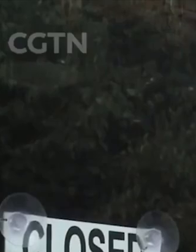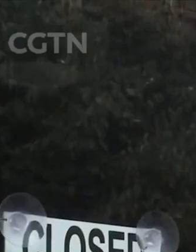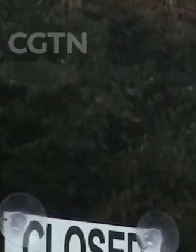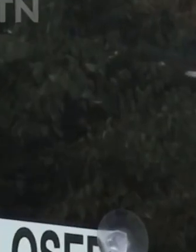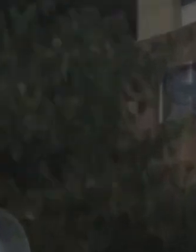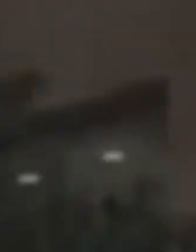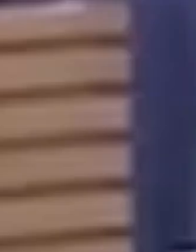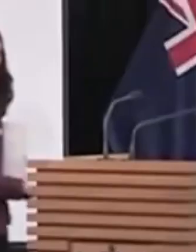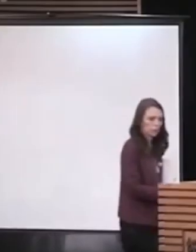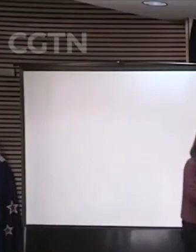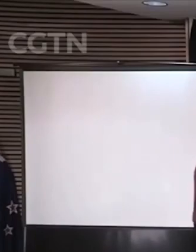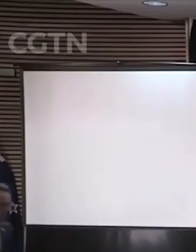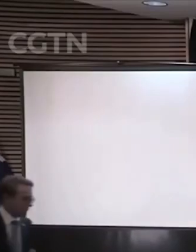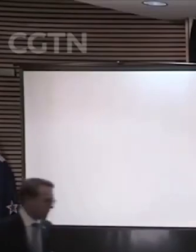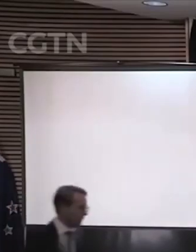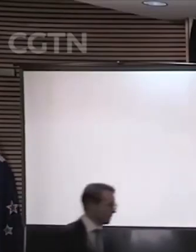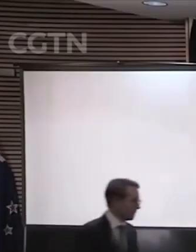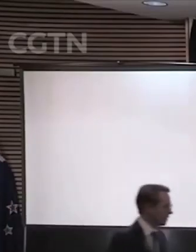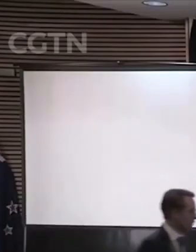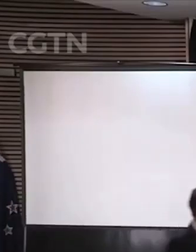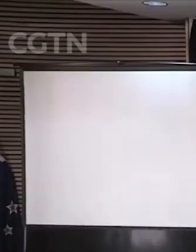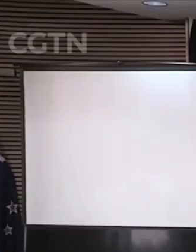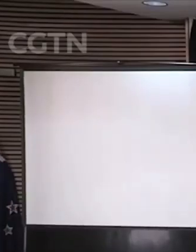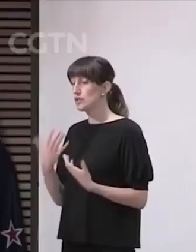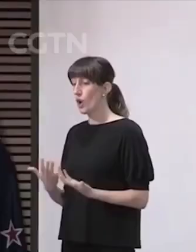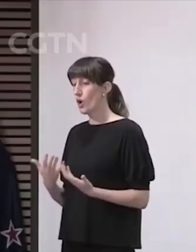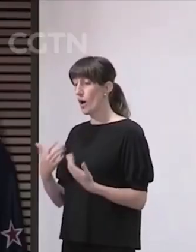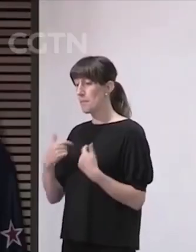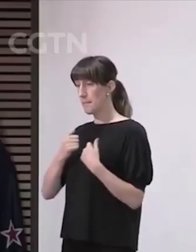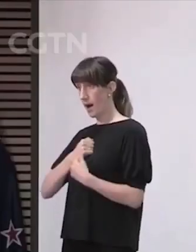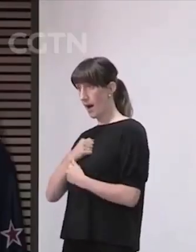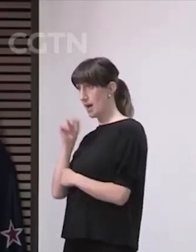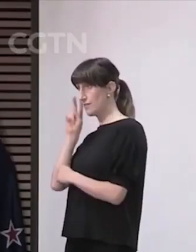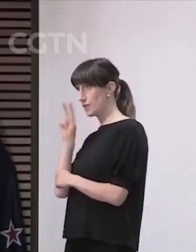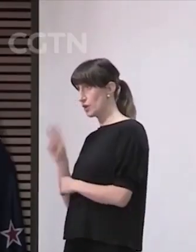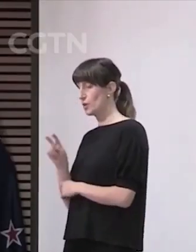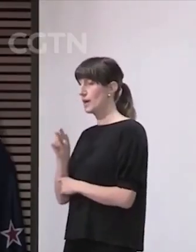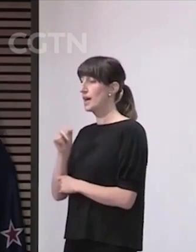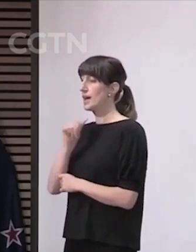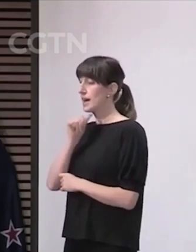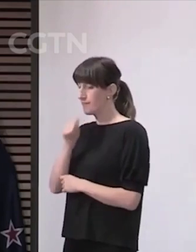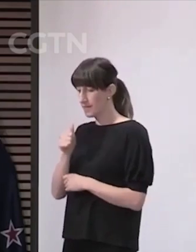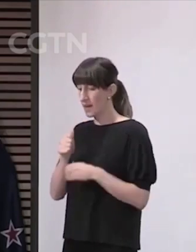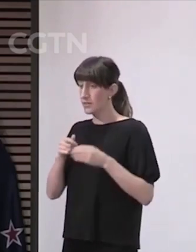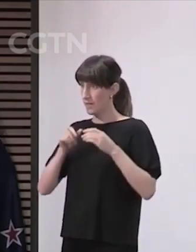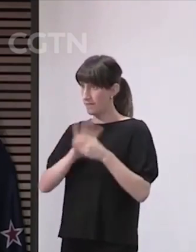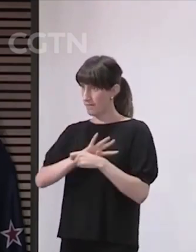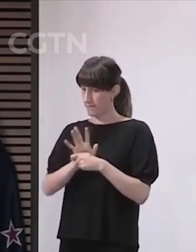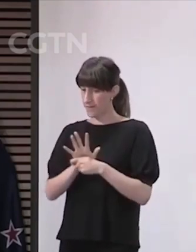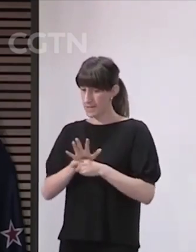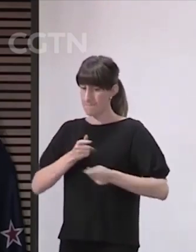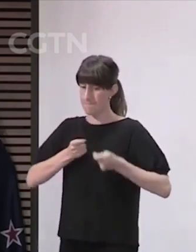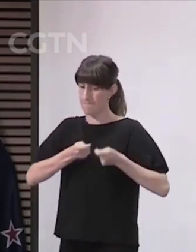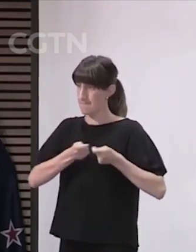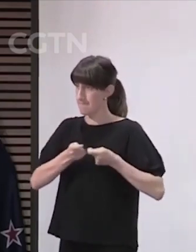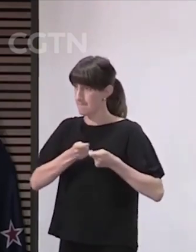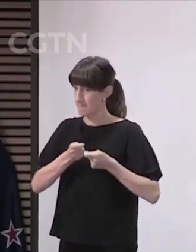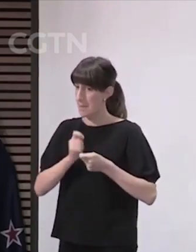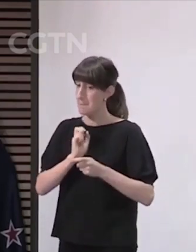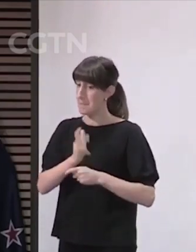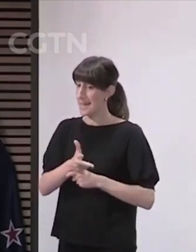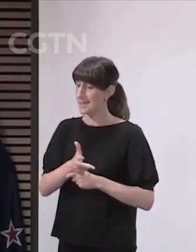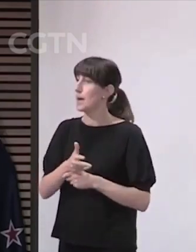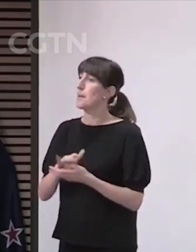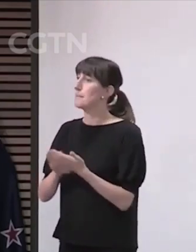de Ardern anunció la semana pasada que inyectará 265 millones de dólares neozelandeses para reactivar las actividades